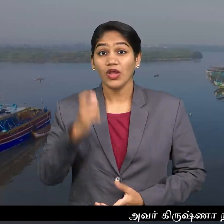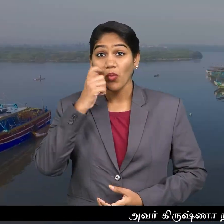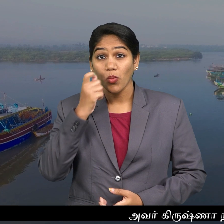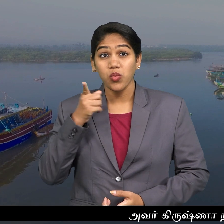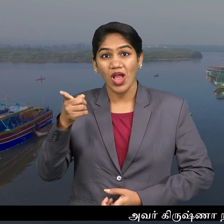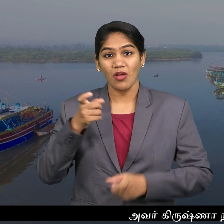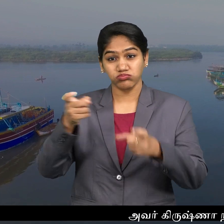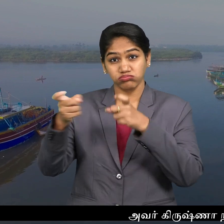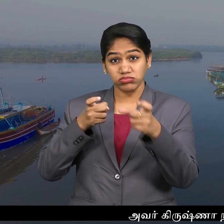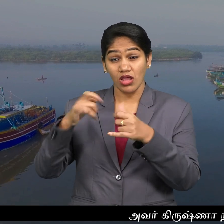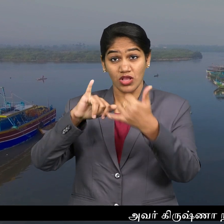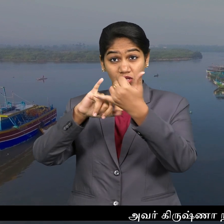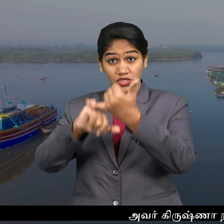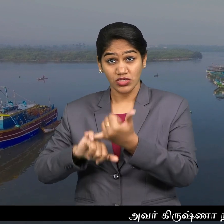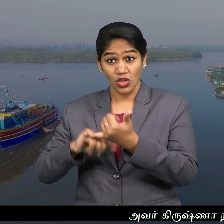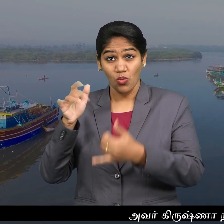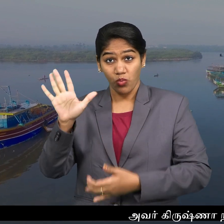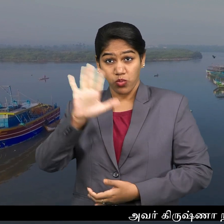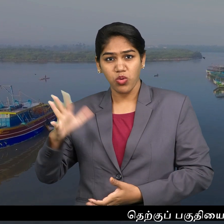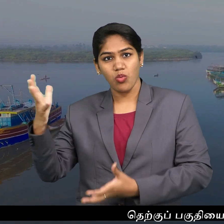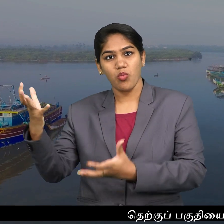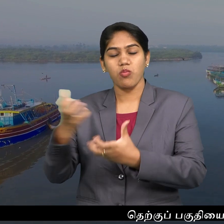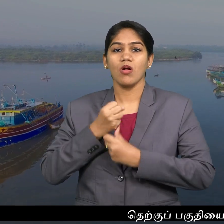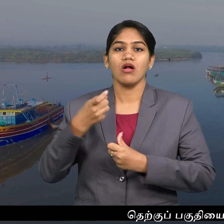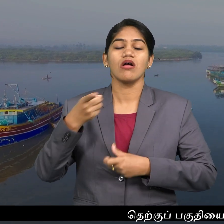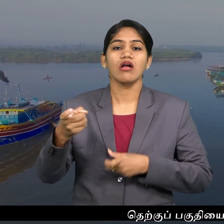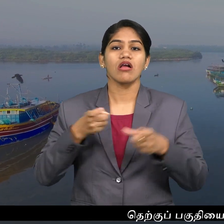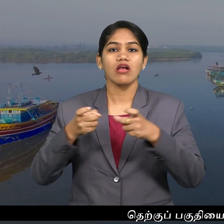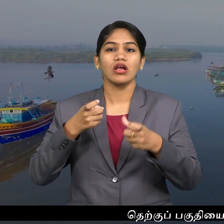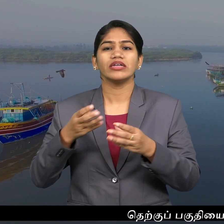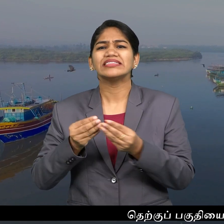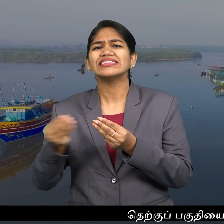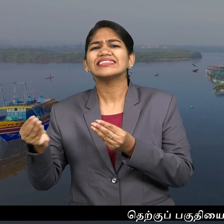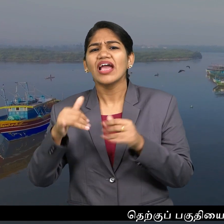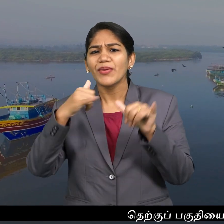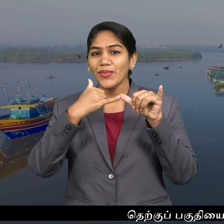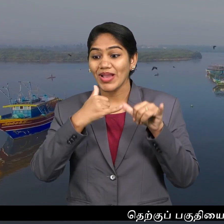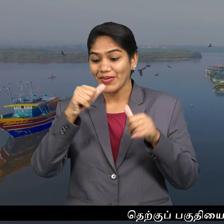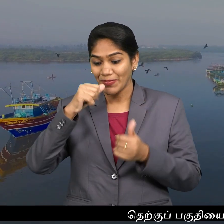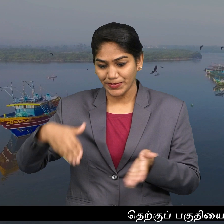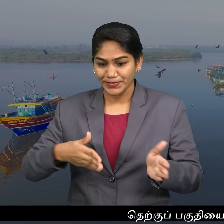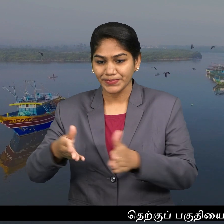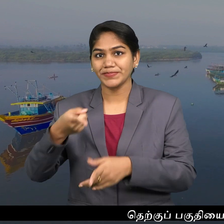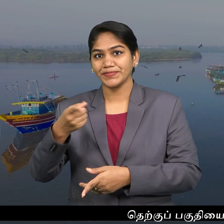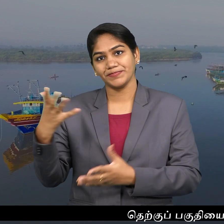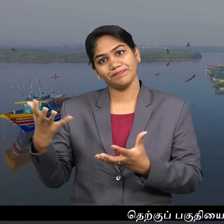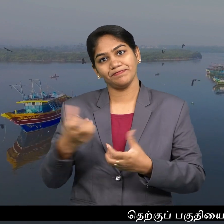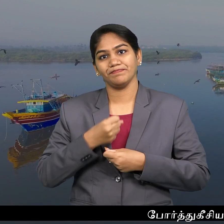அவர் கிருஷ்ணா நதிக்கு அருகில் உள்ள தெற்கு பகுதியை கட்டுப்படுத்தினார்.